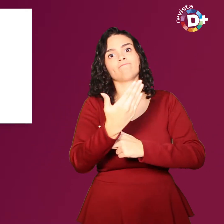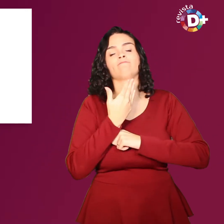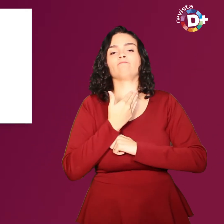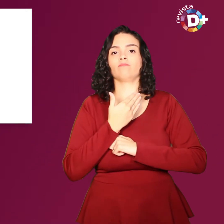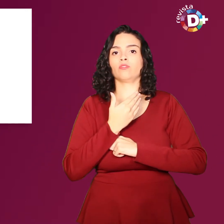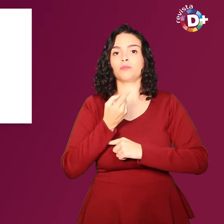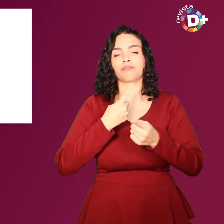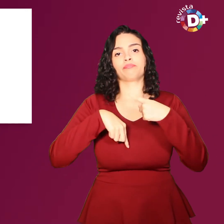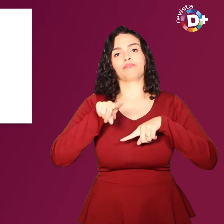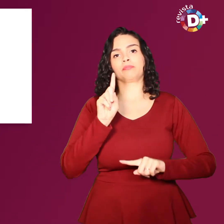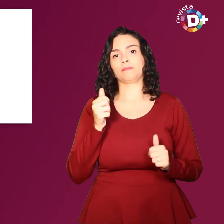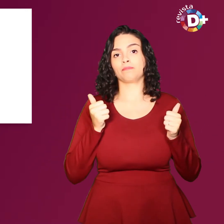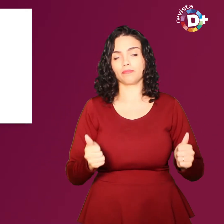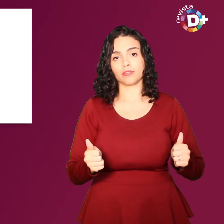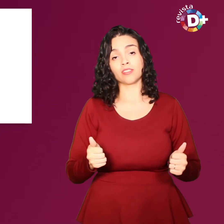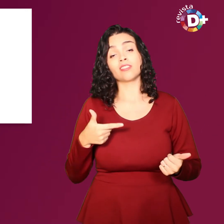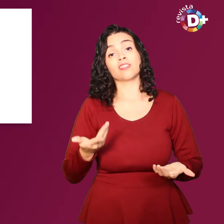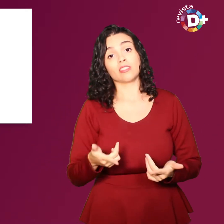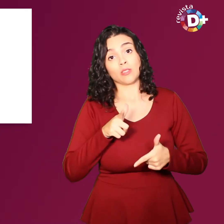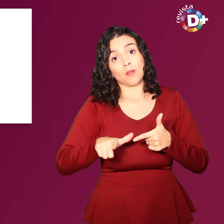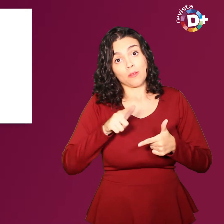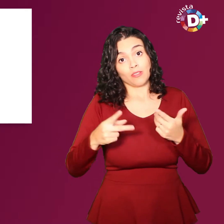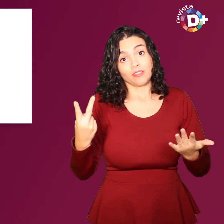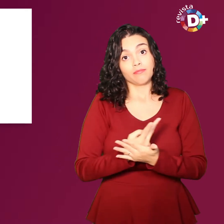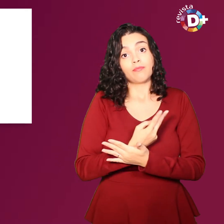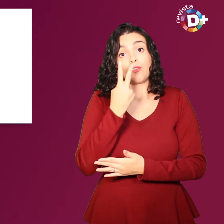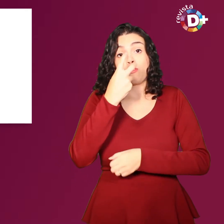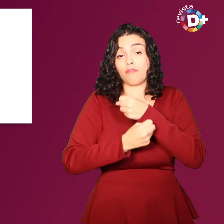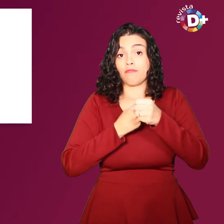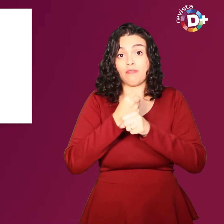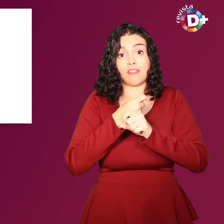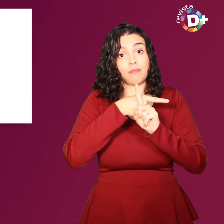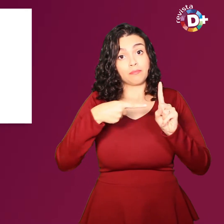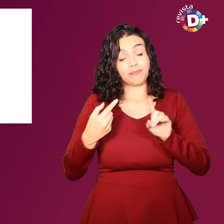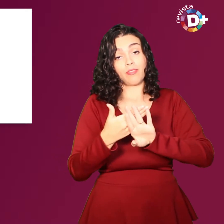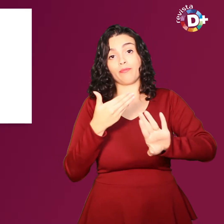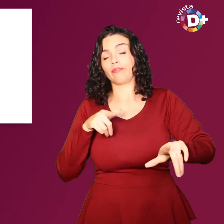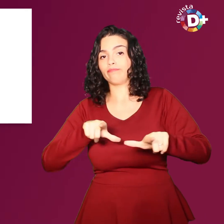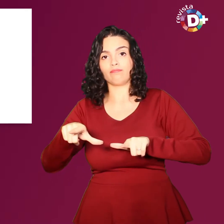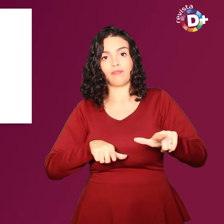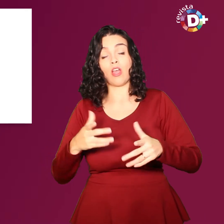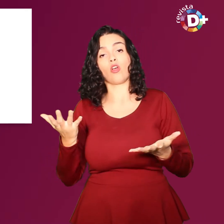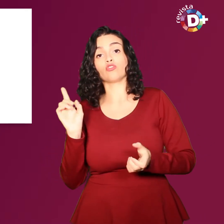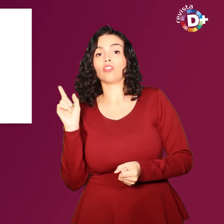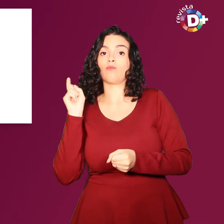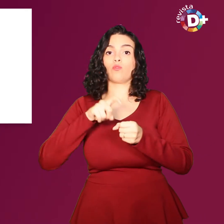foi fundamental para a minha recuperação. Por causa do problema, ficou 2 anos e meio afastada do emprego, porém voltou há